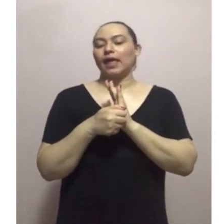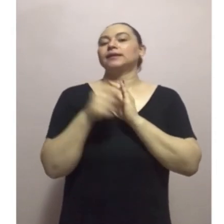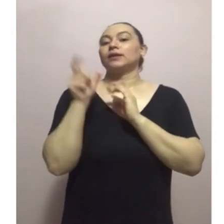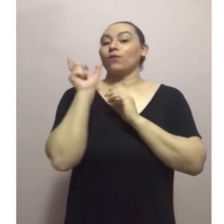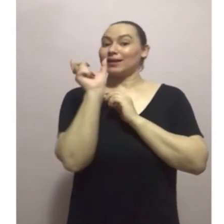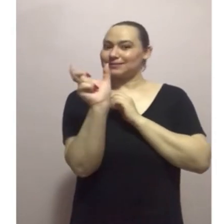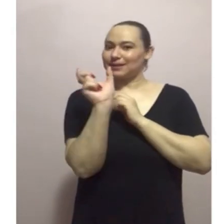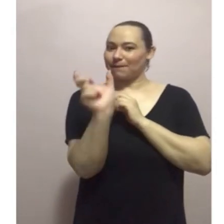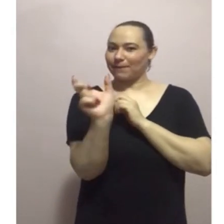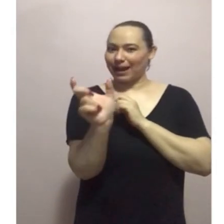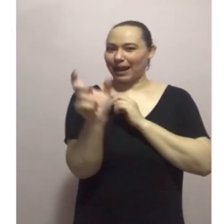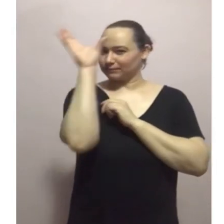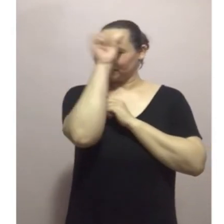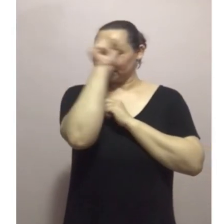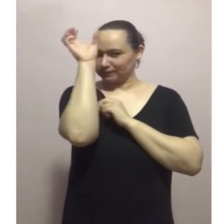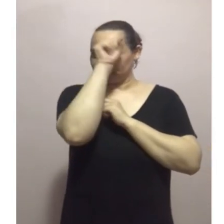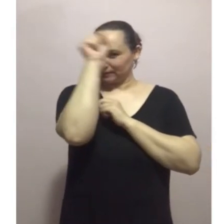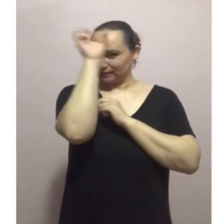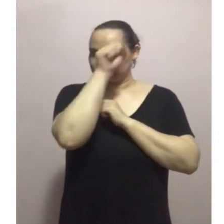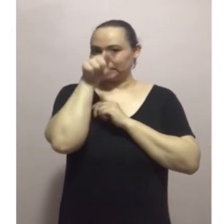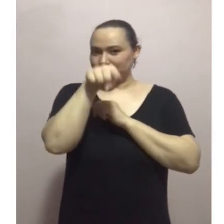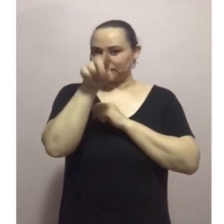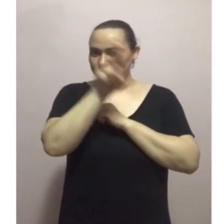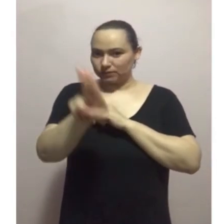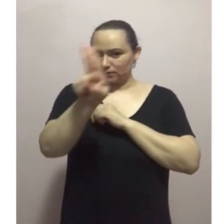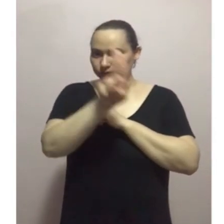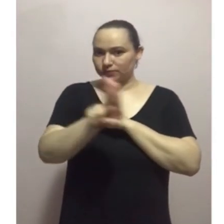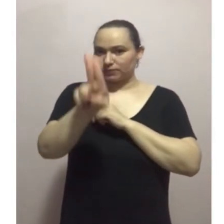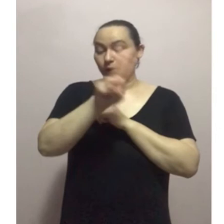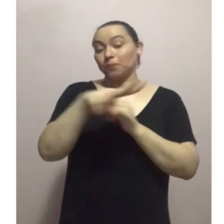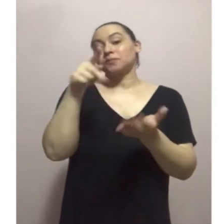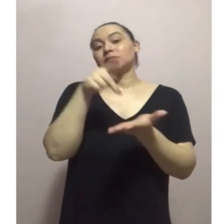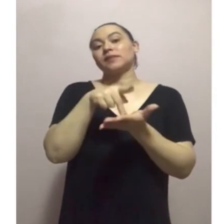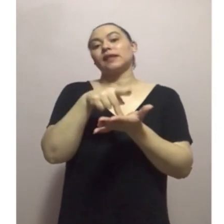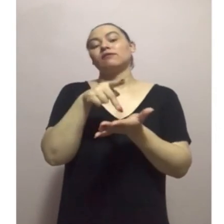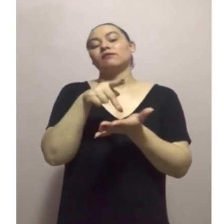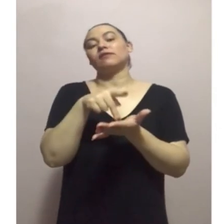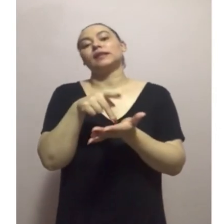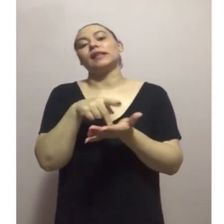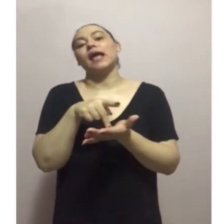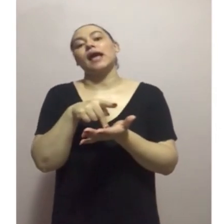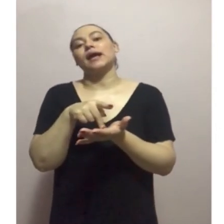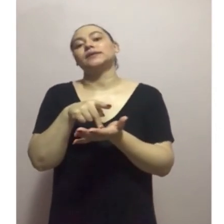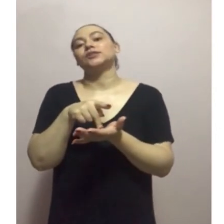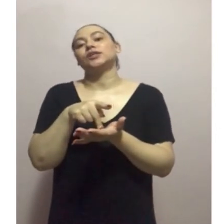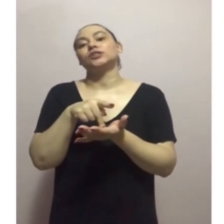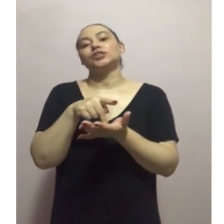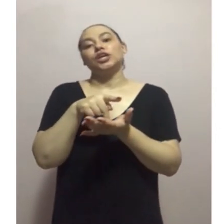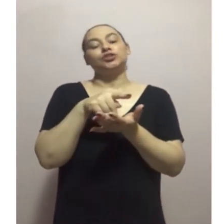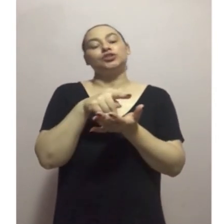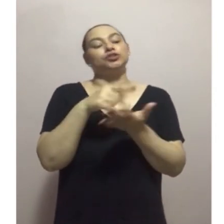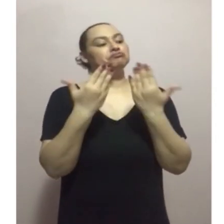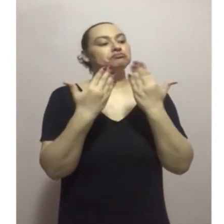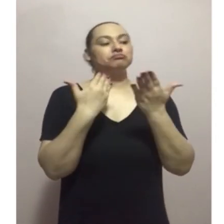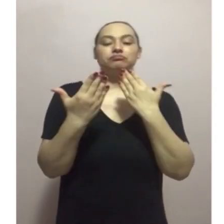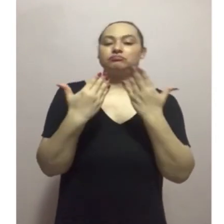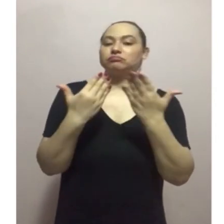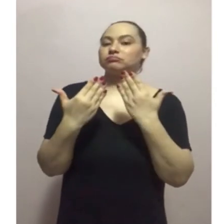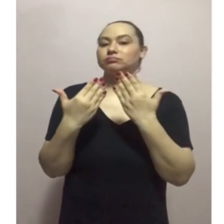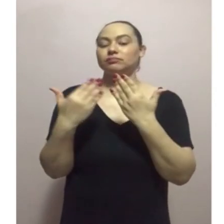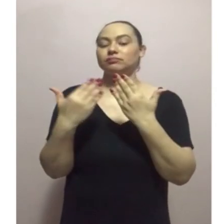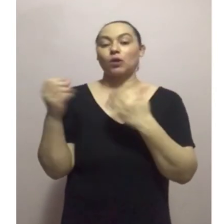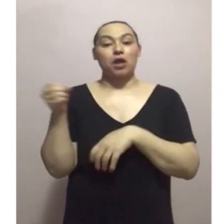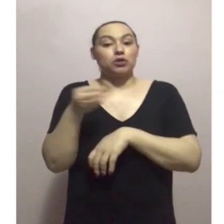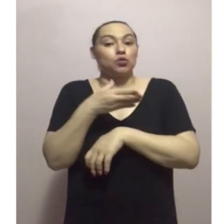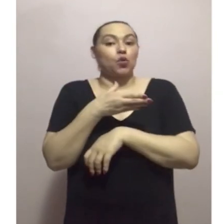essa palavra que você usou do aprendizado, na verdade, a gente chegou à conclusão que, como isso